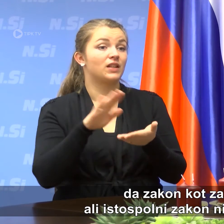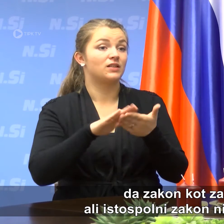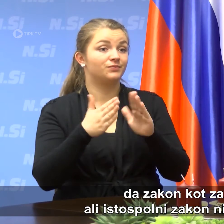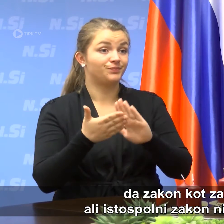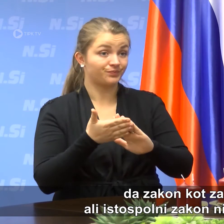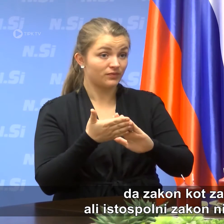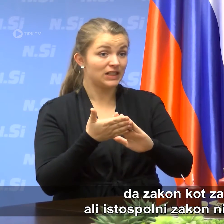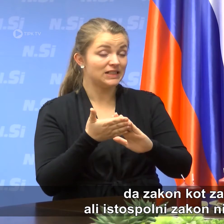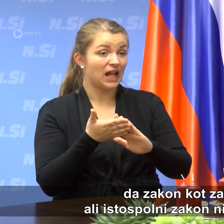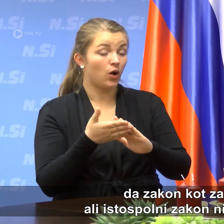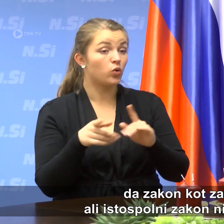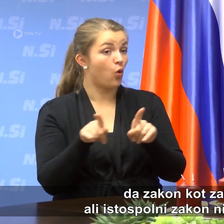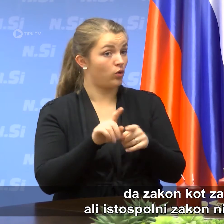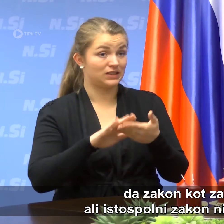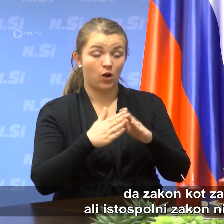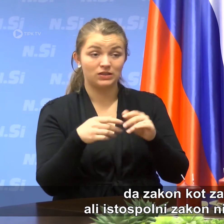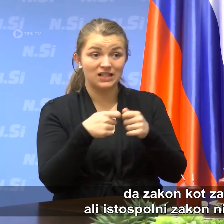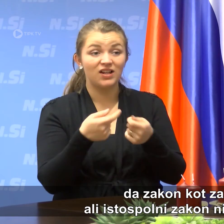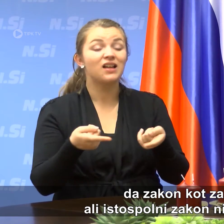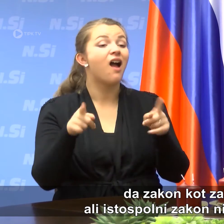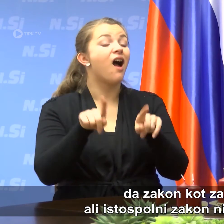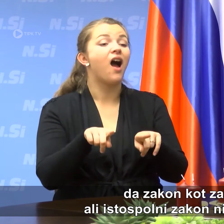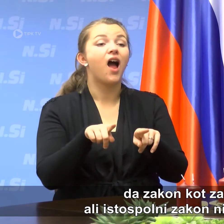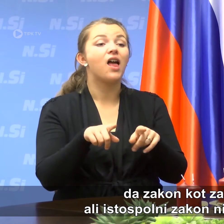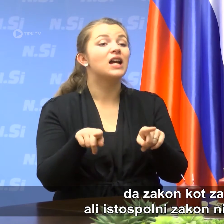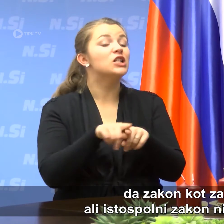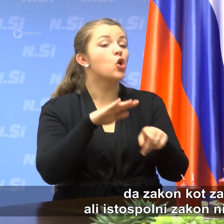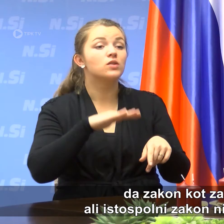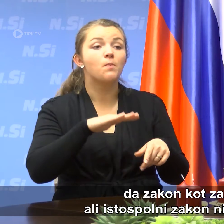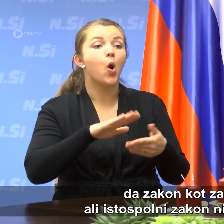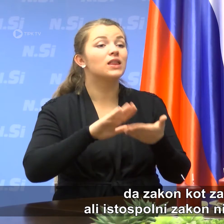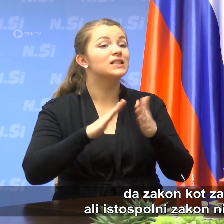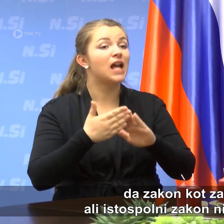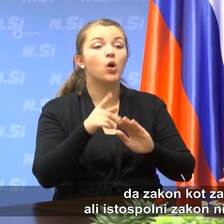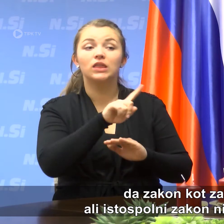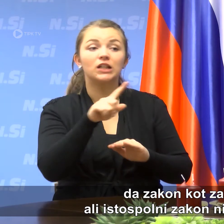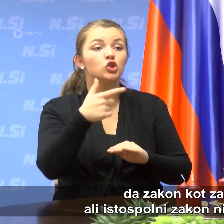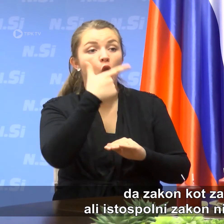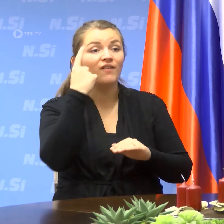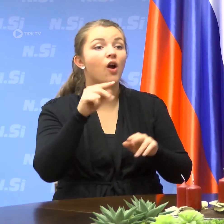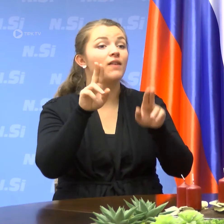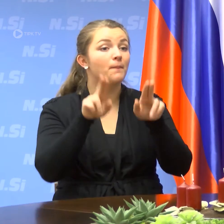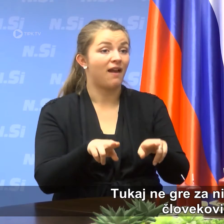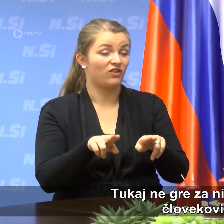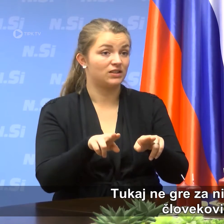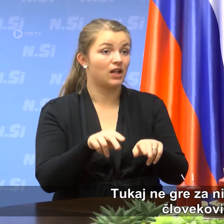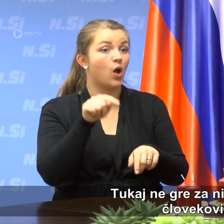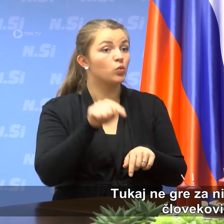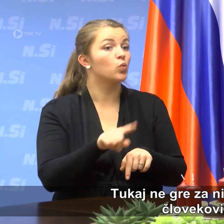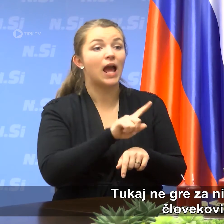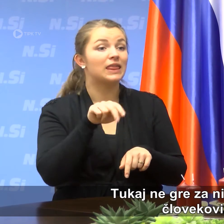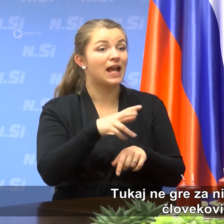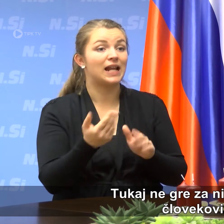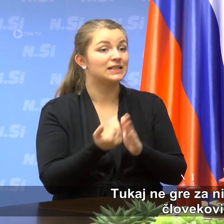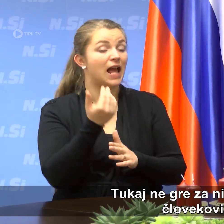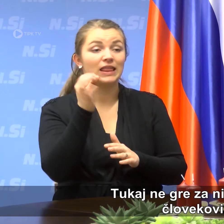zakon kot zakonska zveza ali istospolni zakon ni človekova pravica. Tukaj ne gre